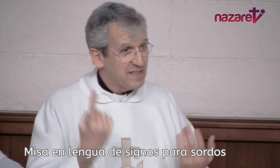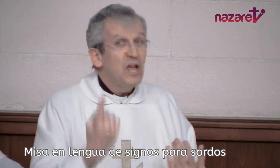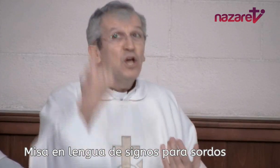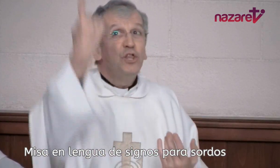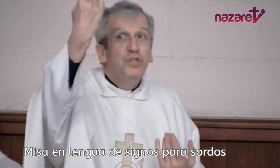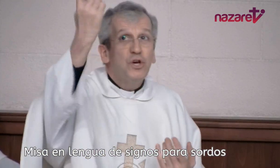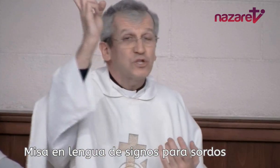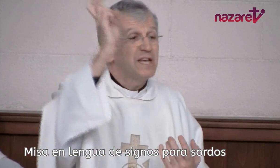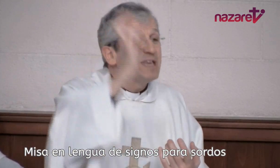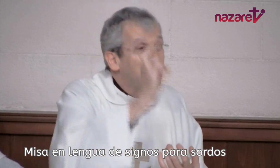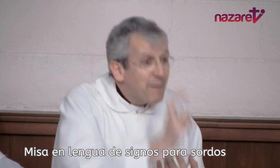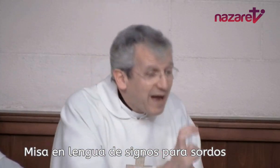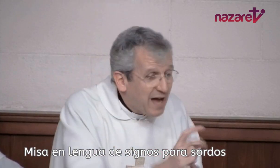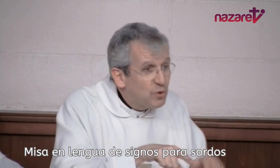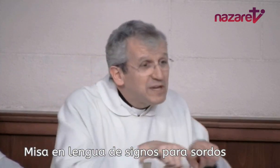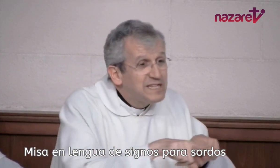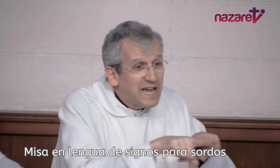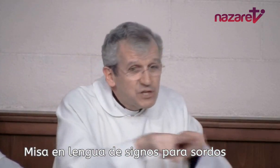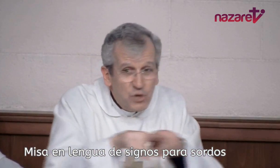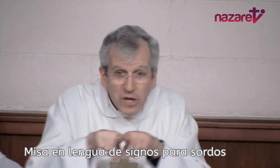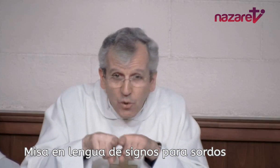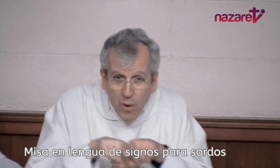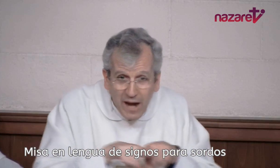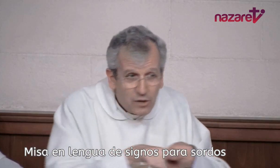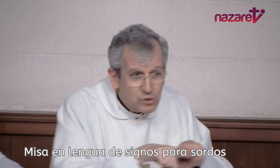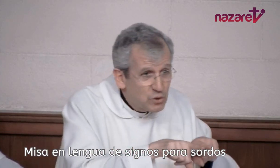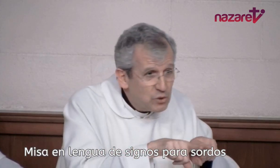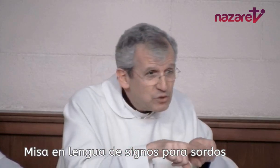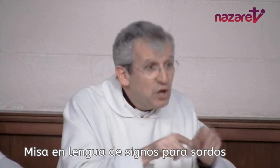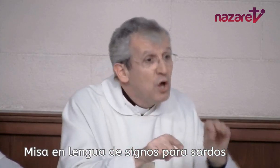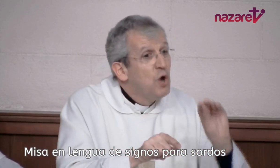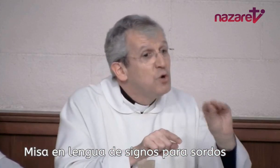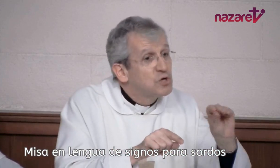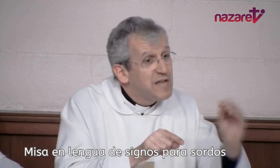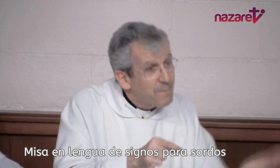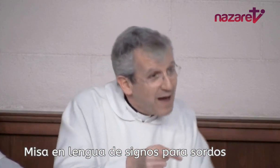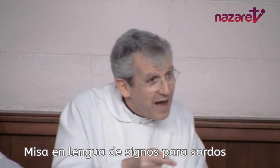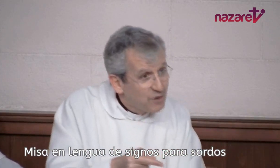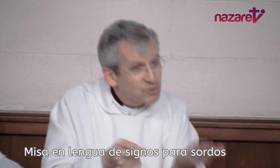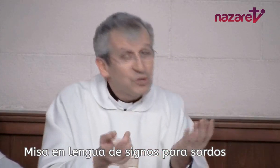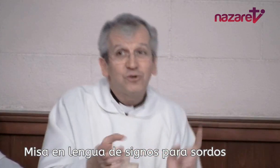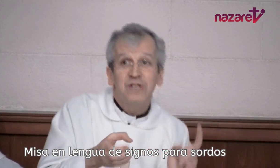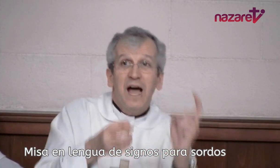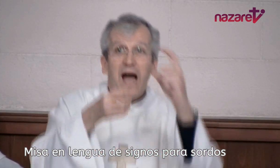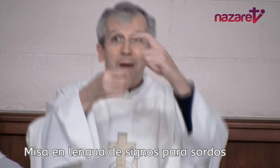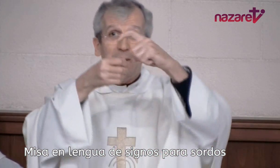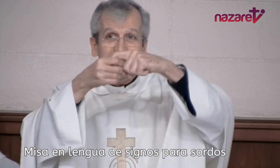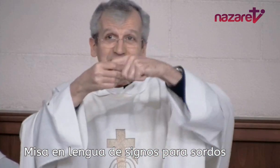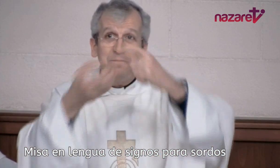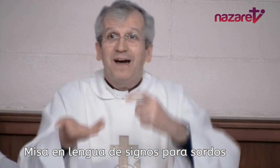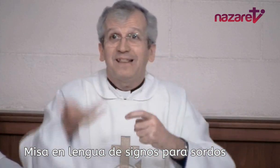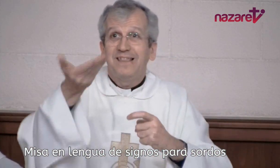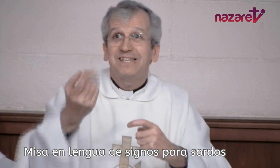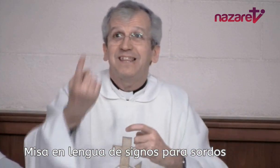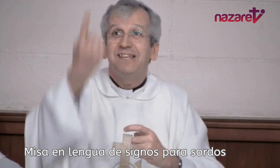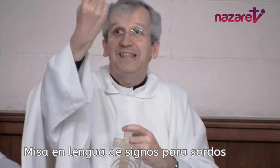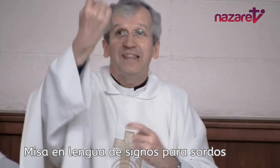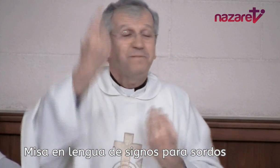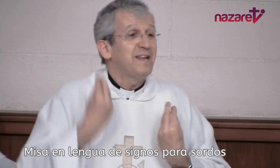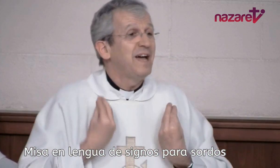es decir, Dios que ha bajado y se ha hecho igual a nosotros, nos llama a nosotros a participar de esa dignidad divina,